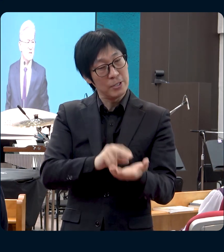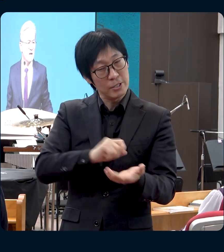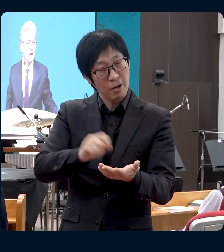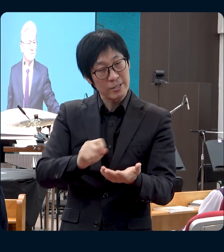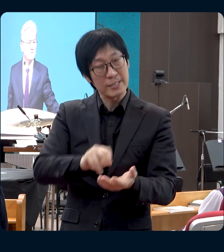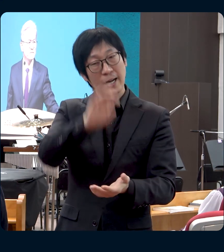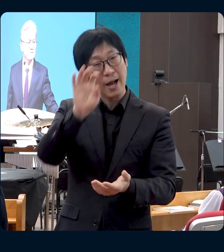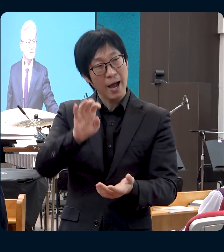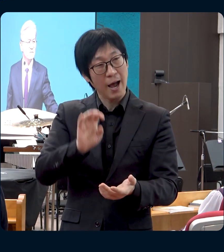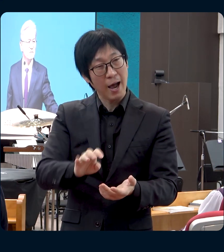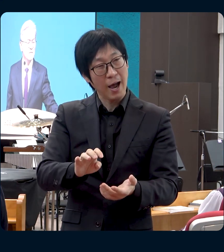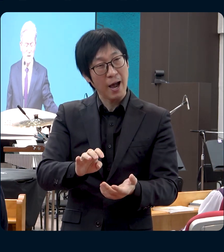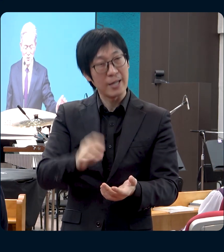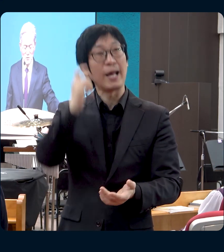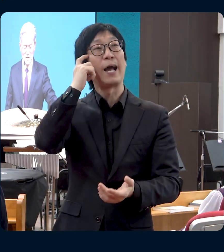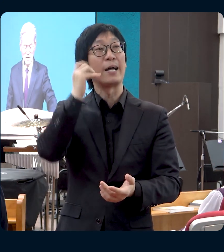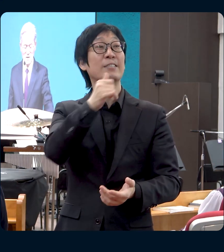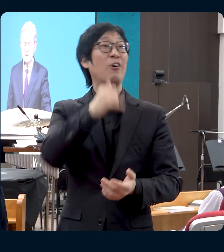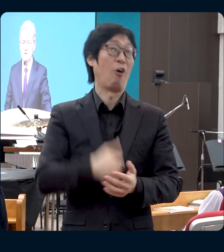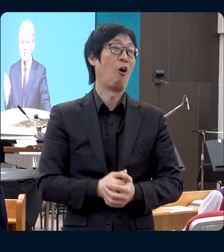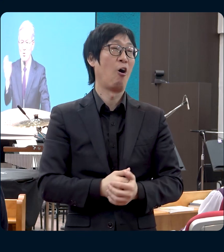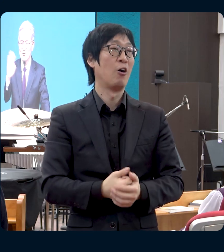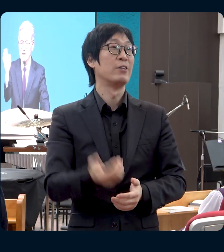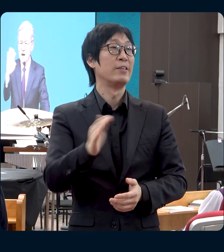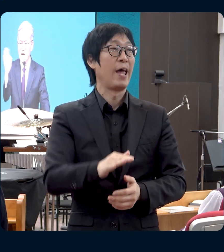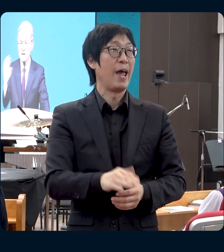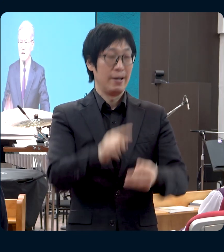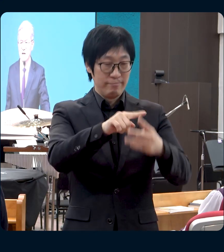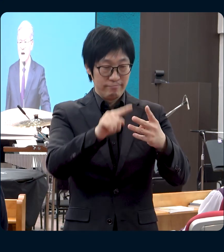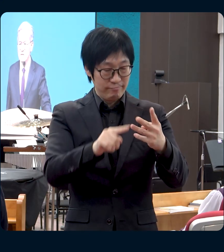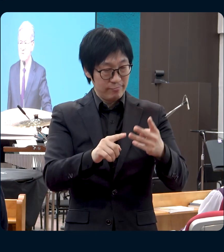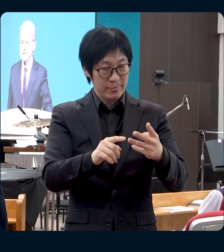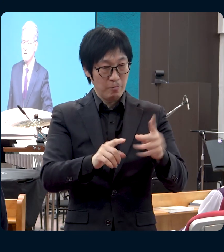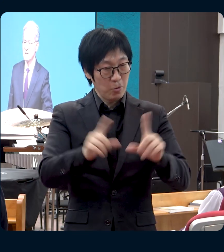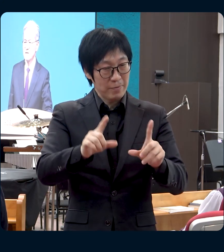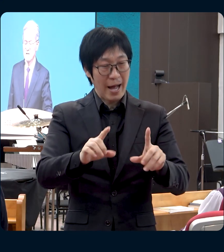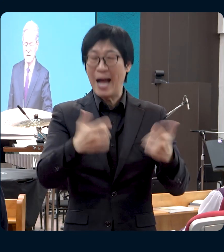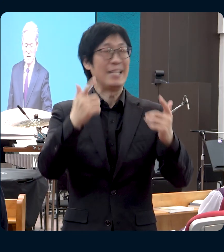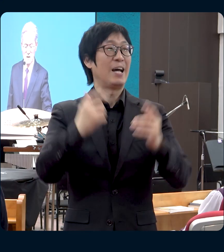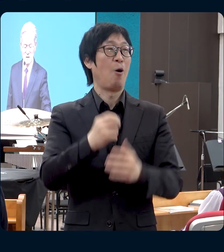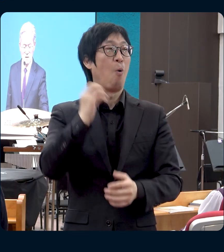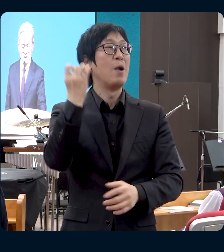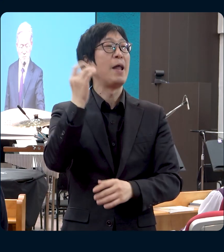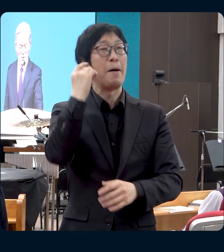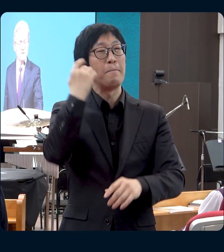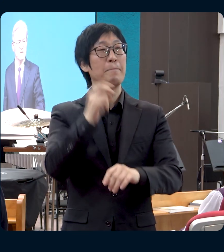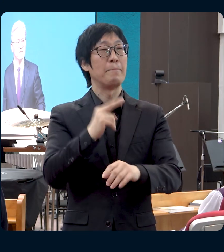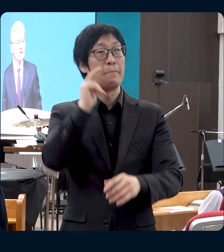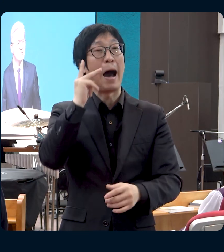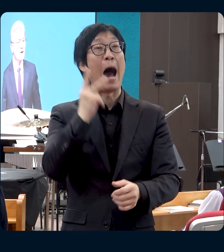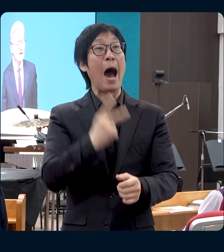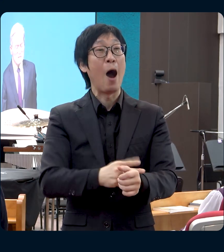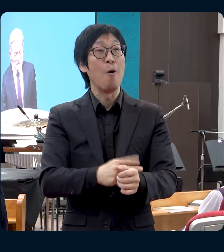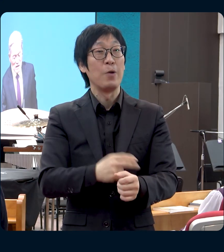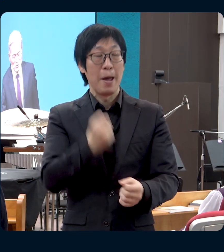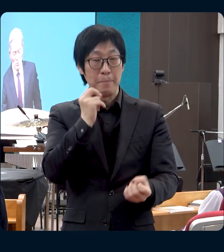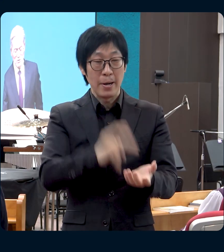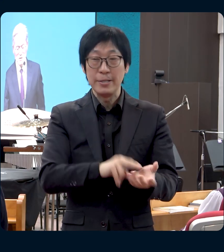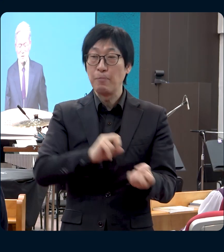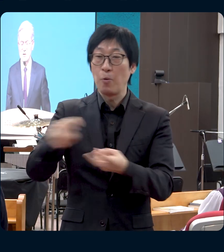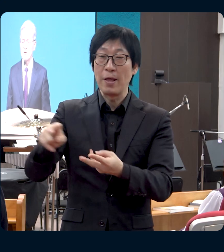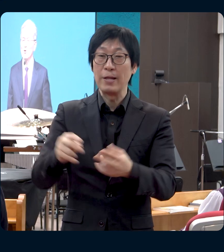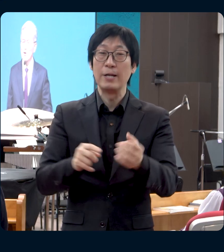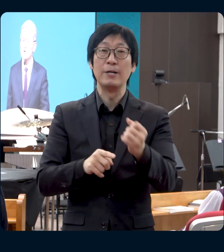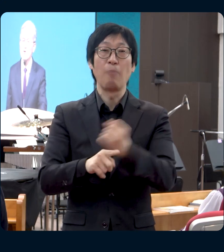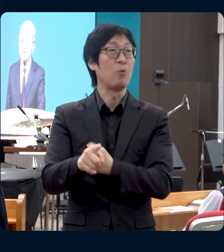한 것이다. 그런데 이 모두가 다 아닙니다. 편지이기 때문에 의례적으로